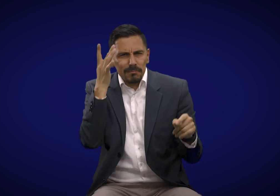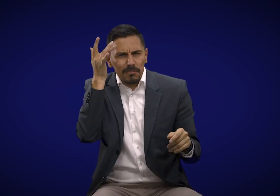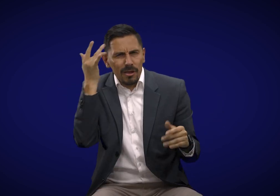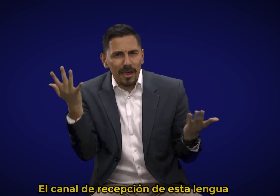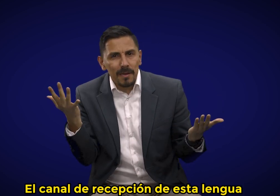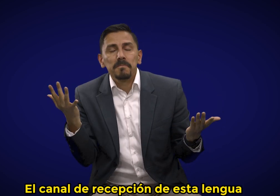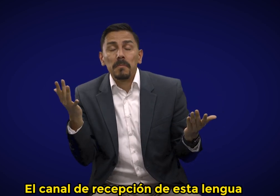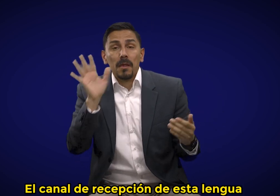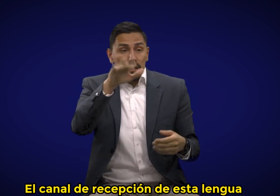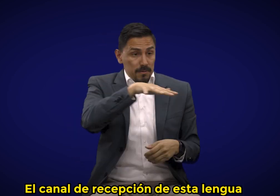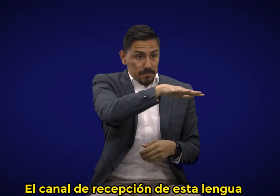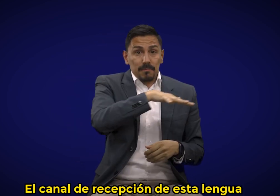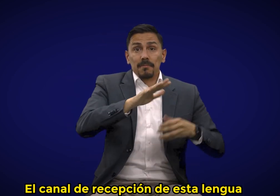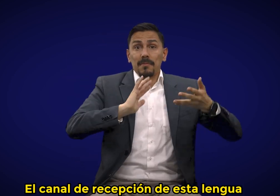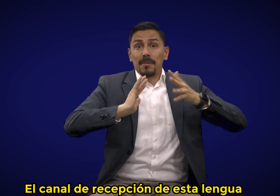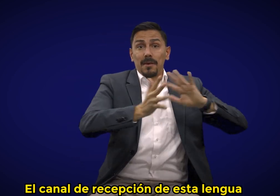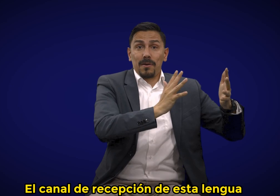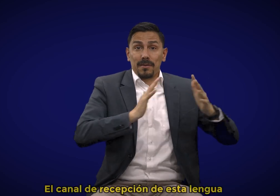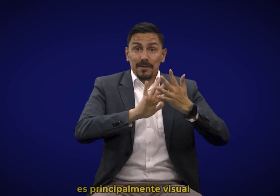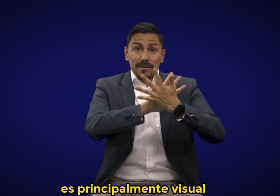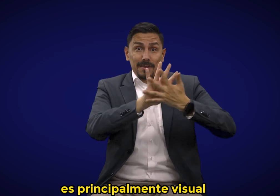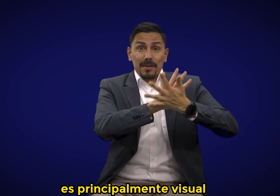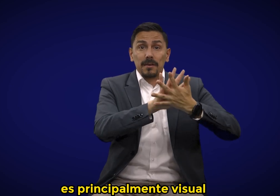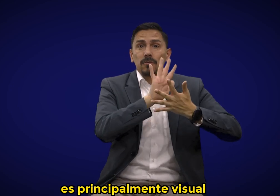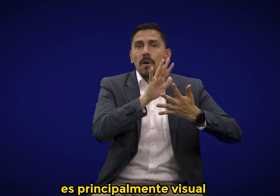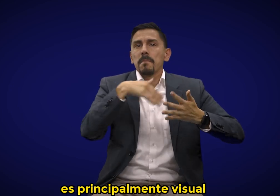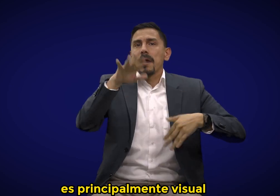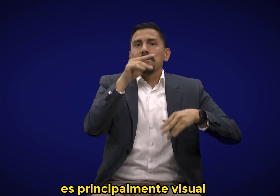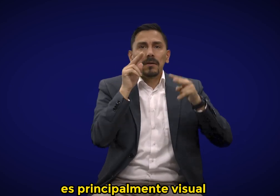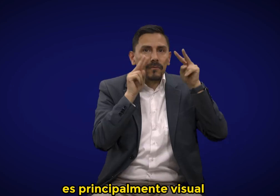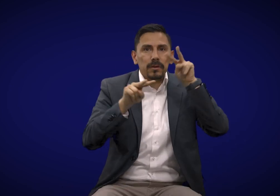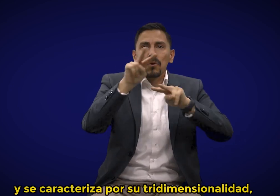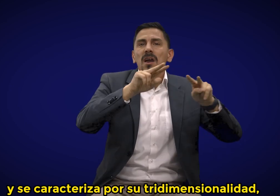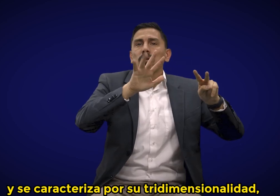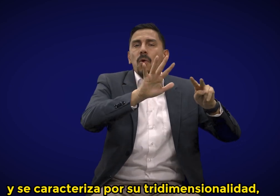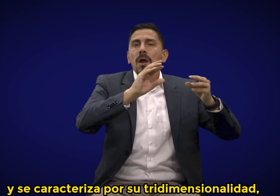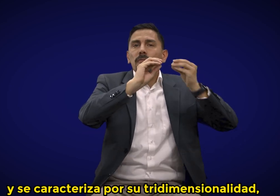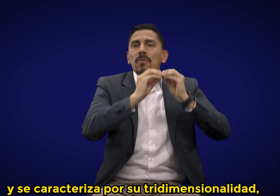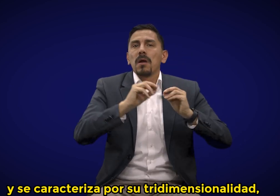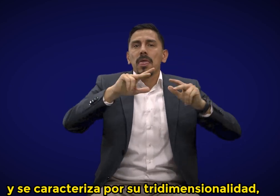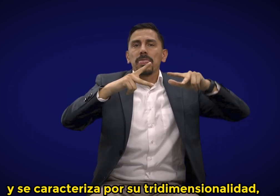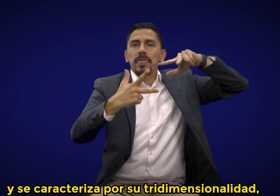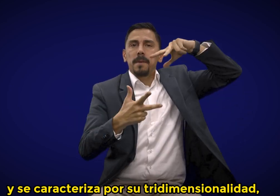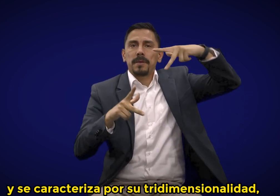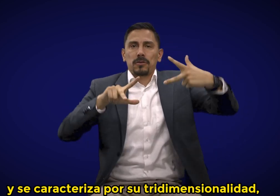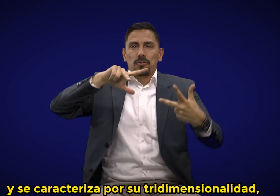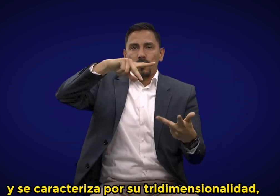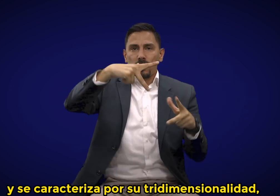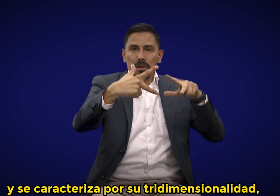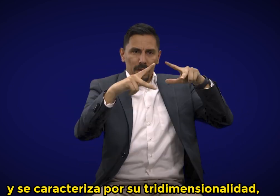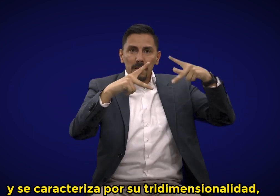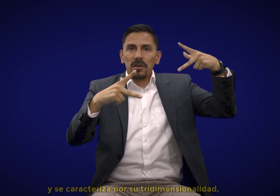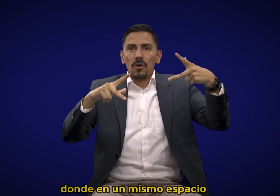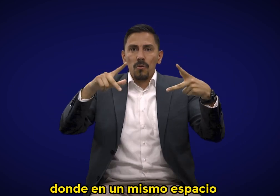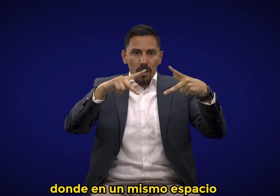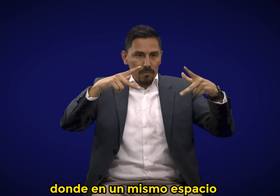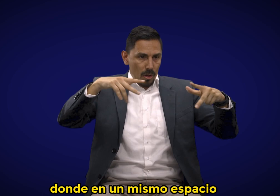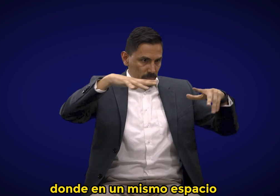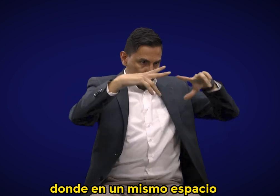El canal de recepción de esta lengua es principalmente visual y se caracteriza por su tridimensionalidad, donde en un